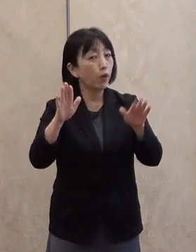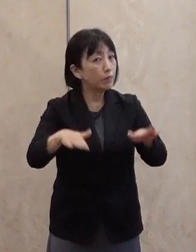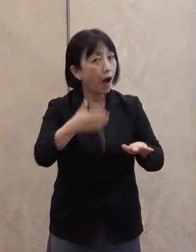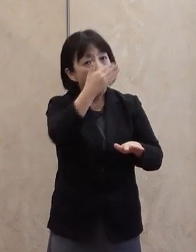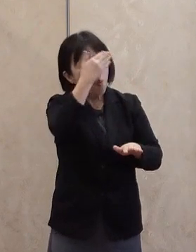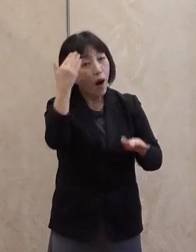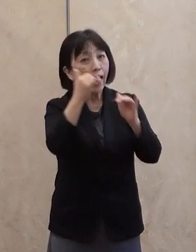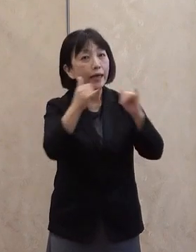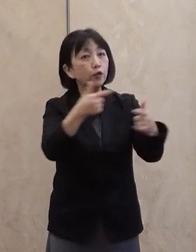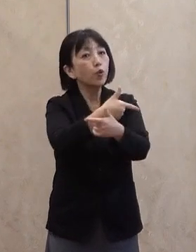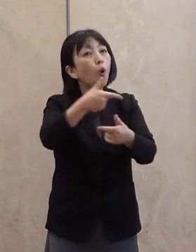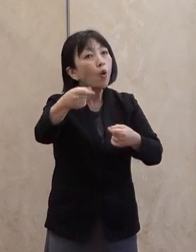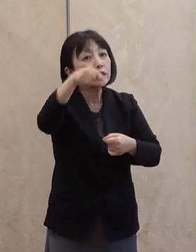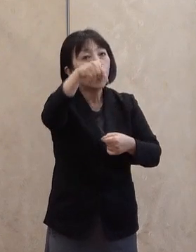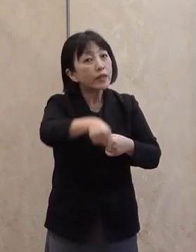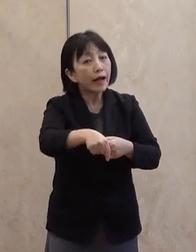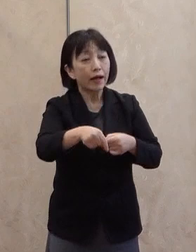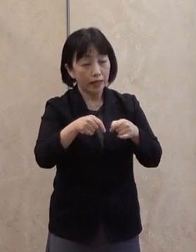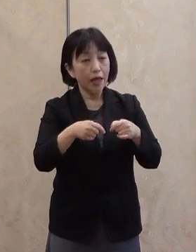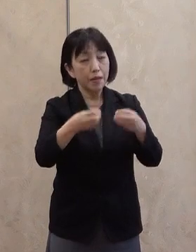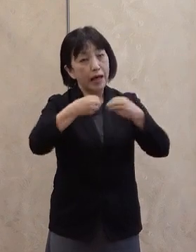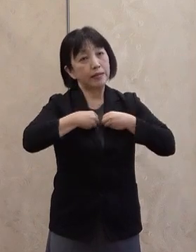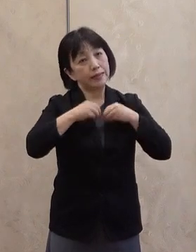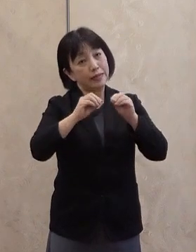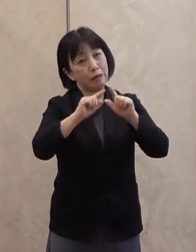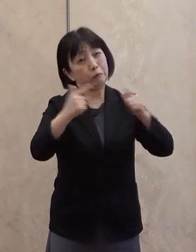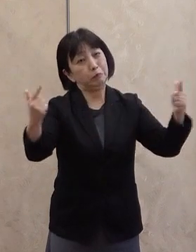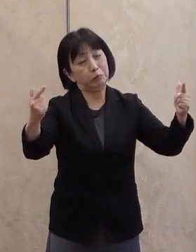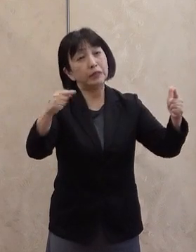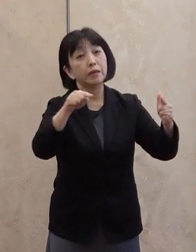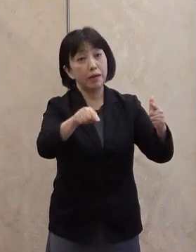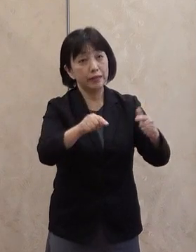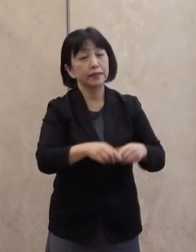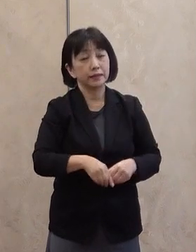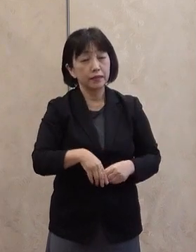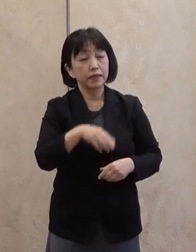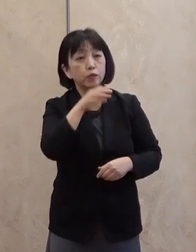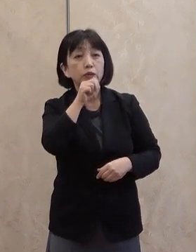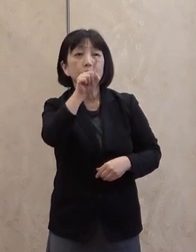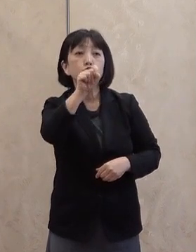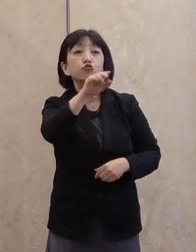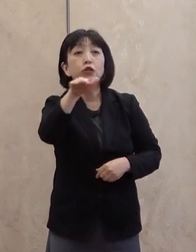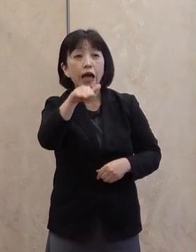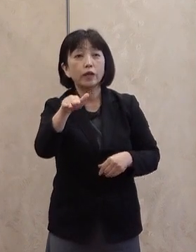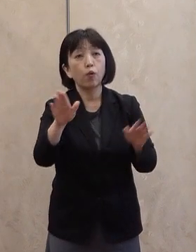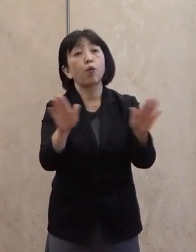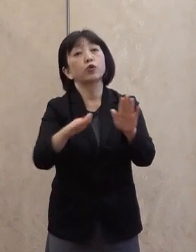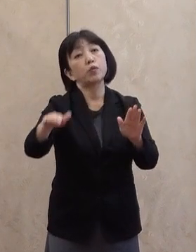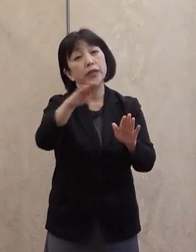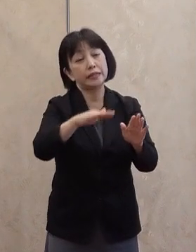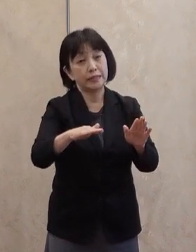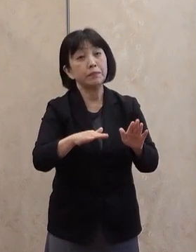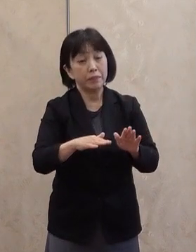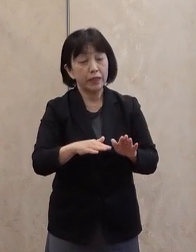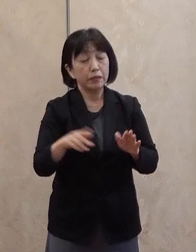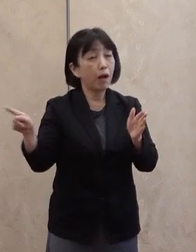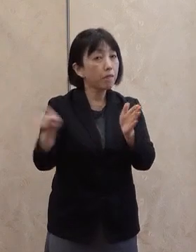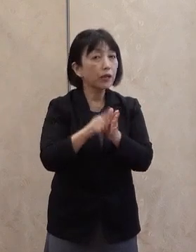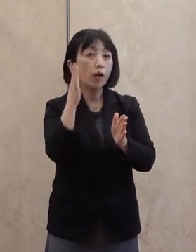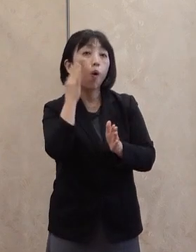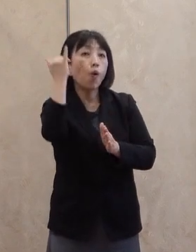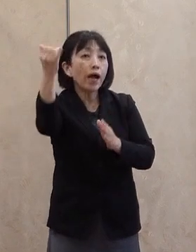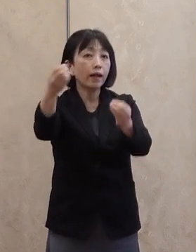10代間同士での広がりというのも出ています。10代とかあるいは子どもたちで行くと親からの感染、そこで止まってたんです